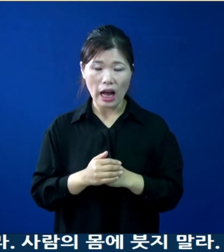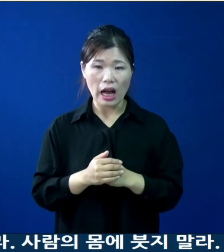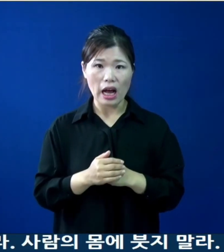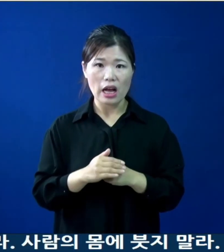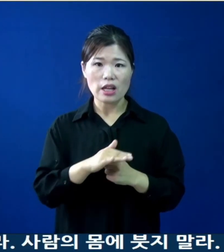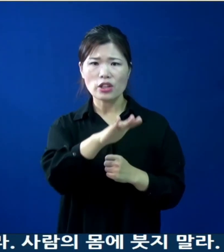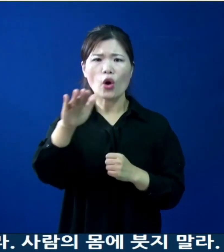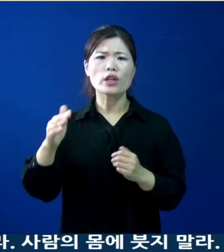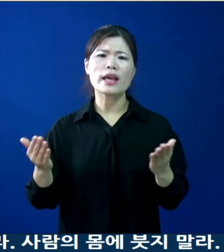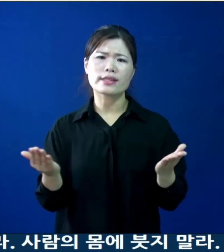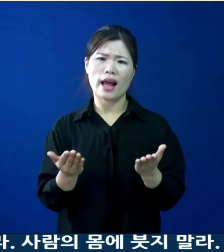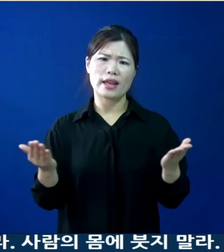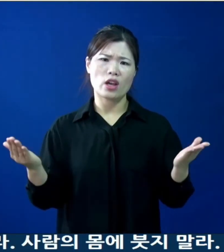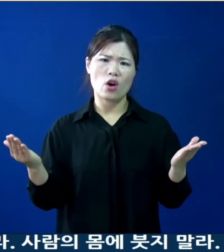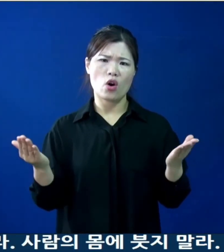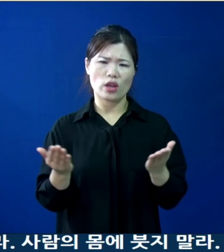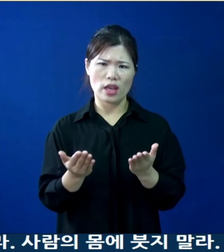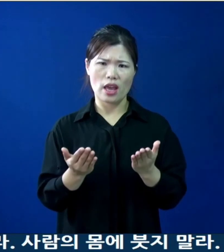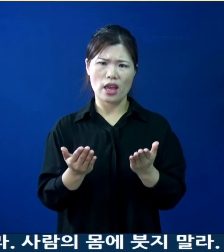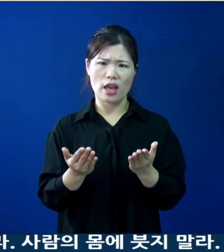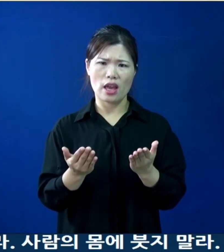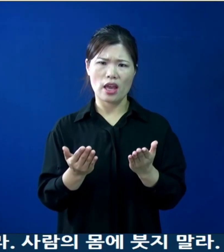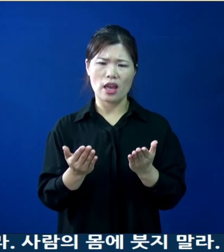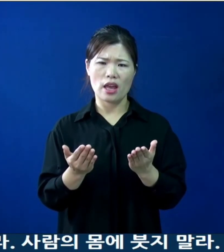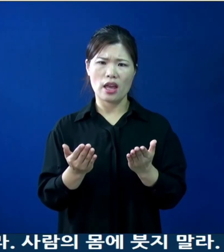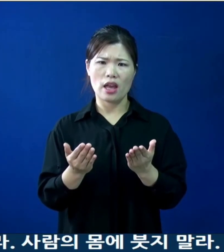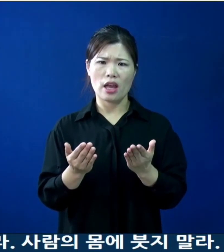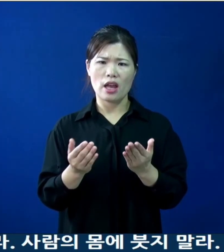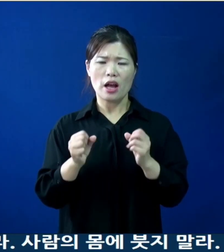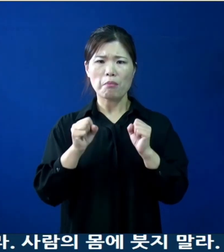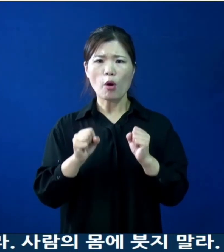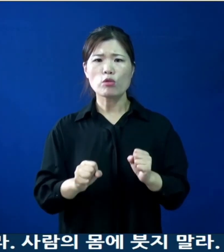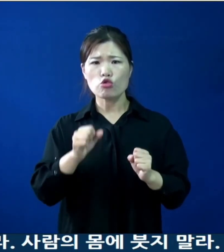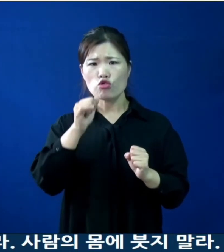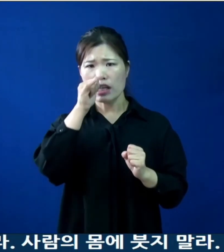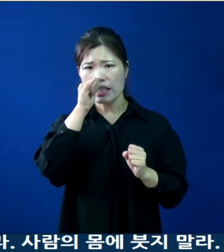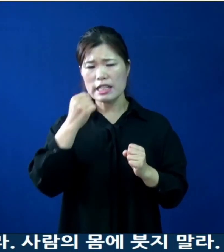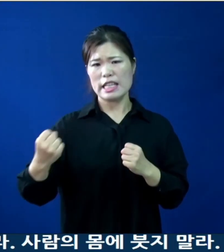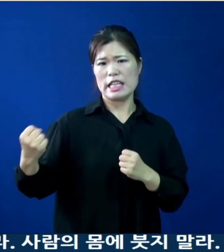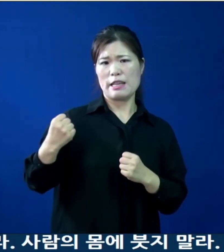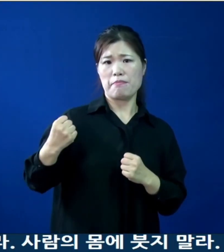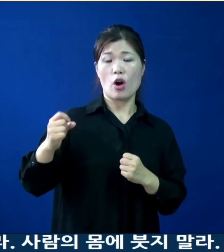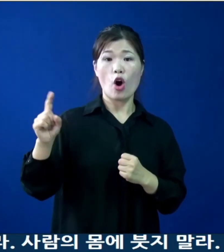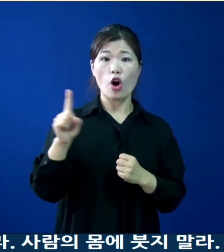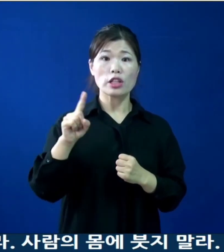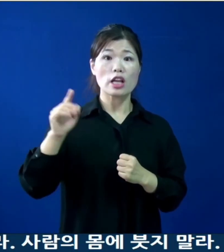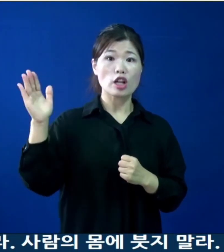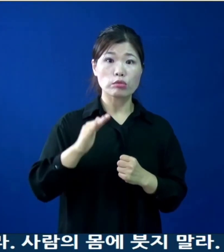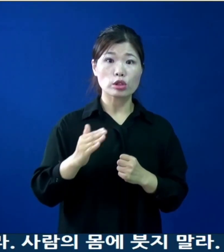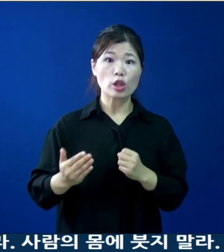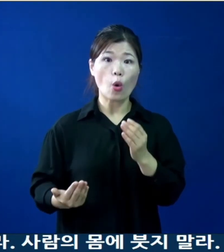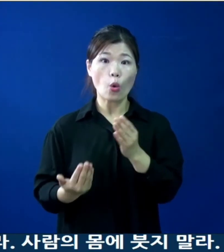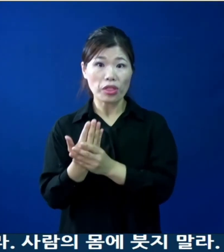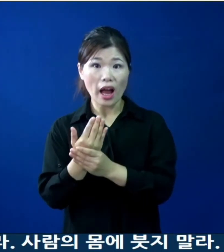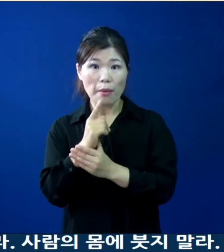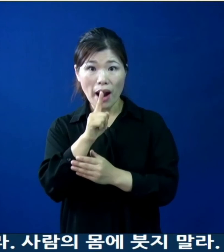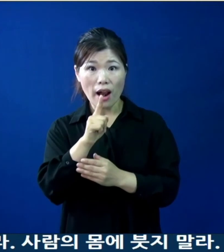너희의 사역에 머물 수 있는 힘이 어디서 오냐면 관유에서 온다는 거예요. 여러분, 한번 이 부분